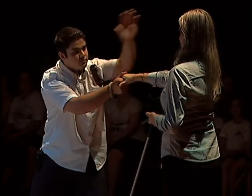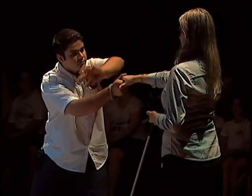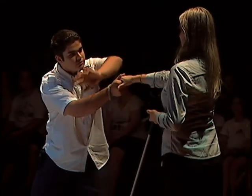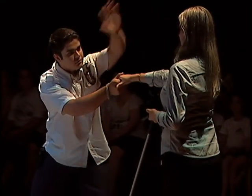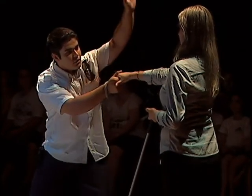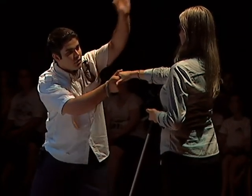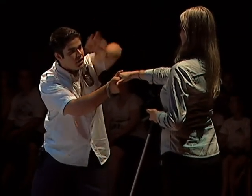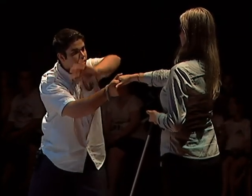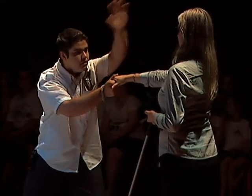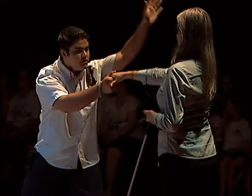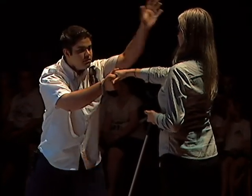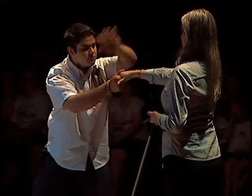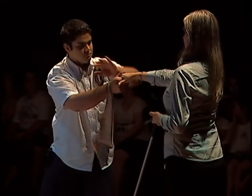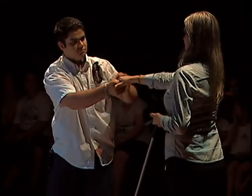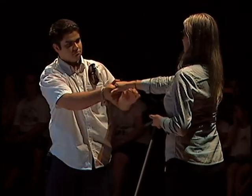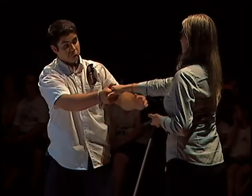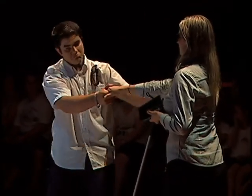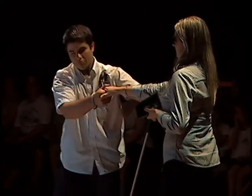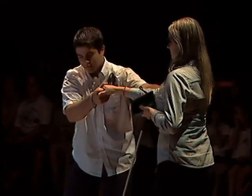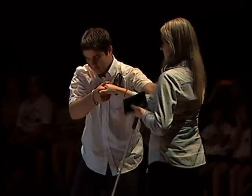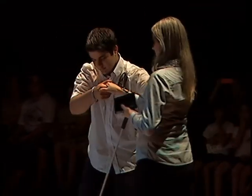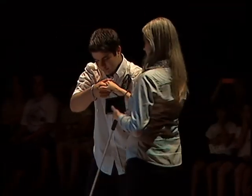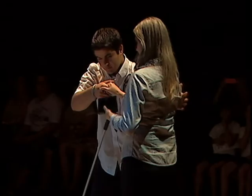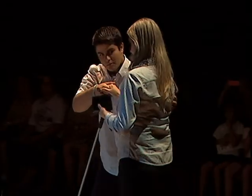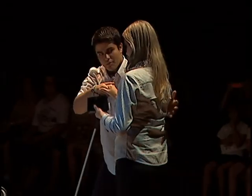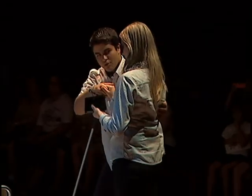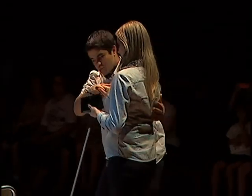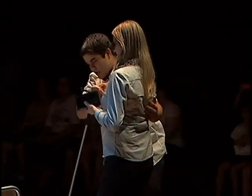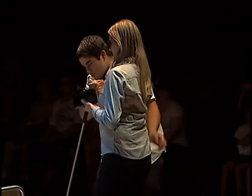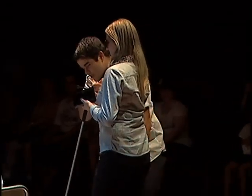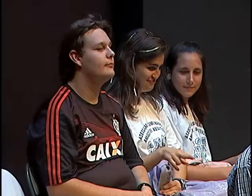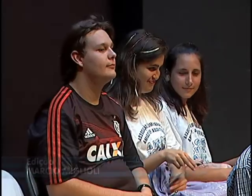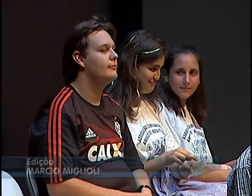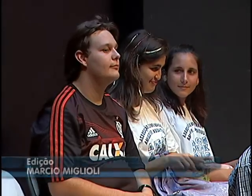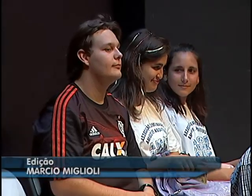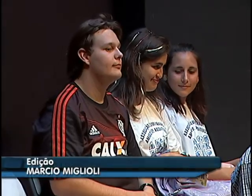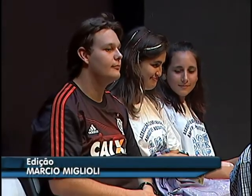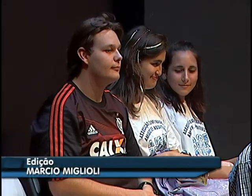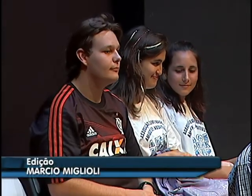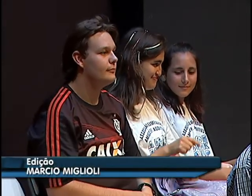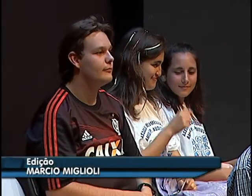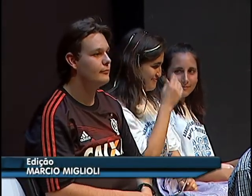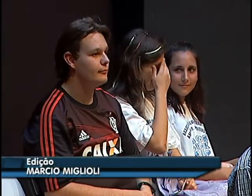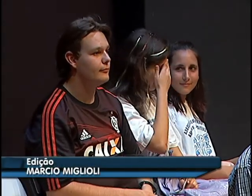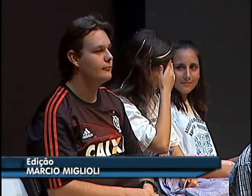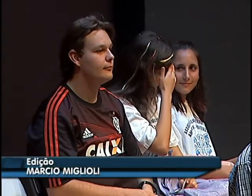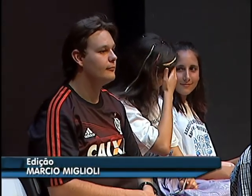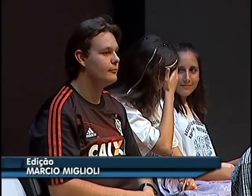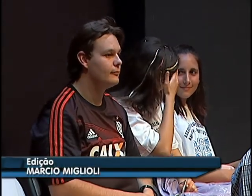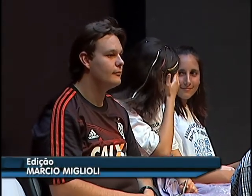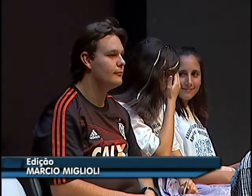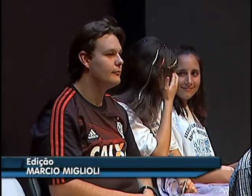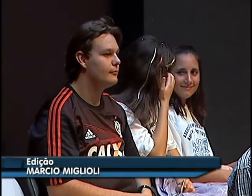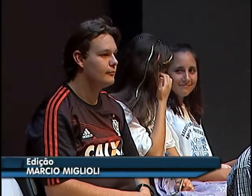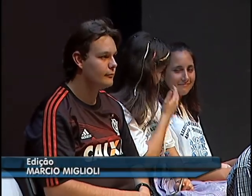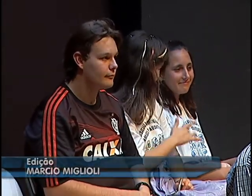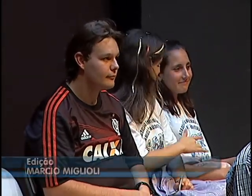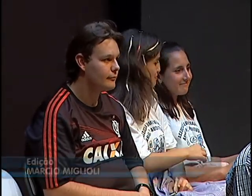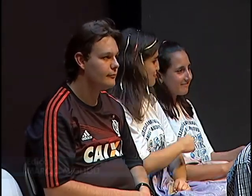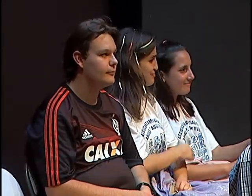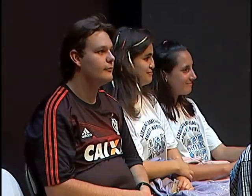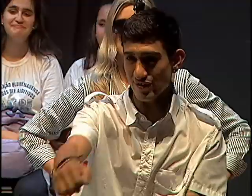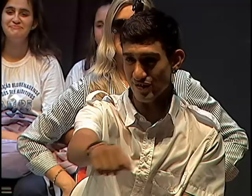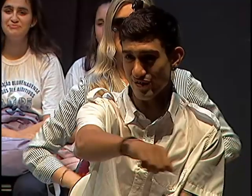psicóloga uma Educadora especial e uma professora de artes cênicas da associação Blumenau esse de amigos dos deficientes